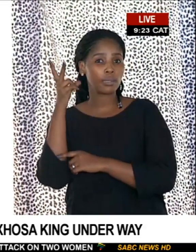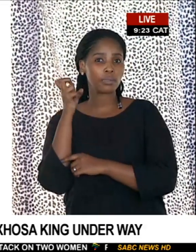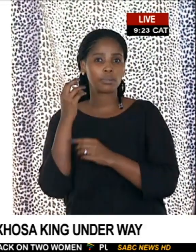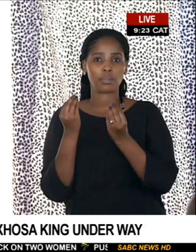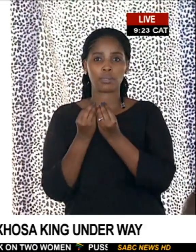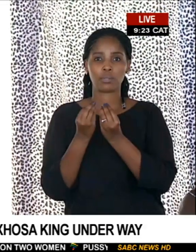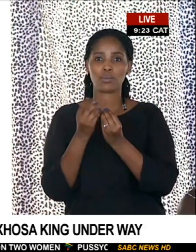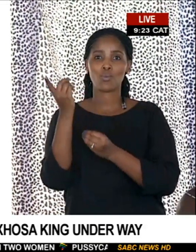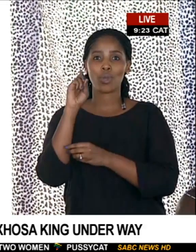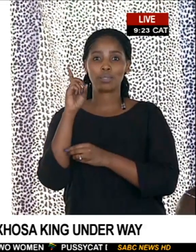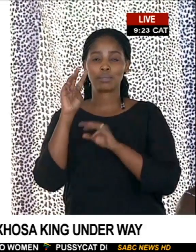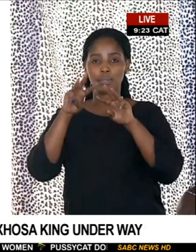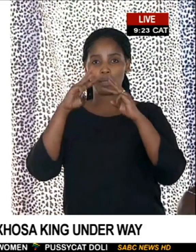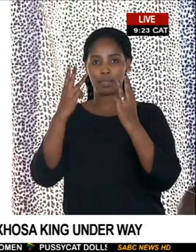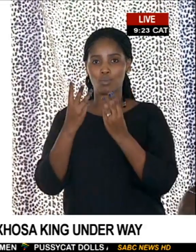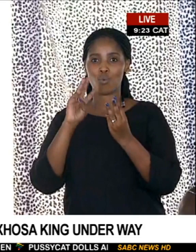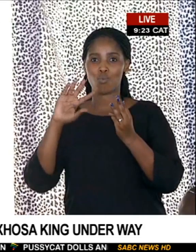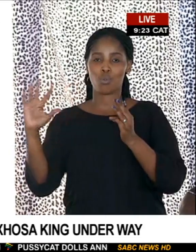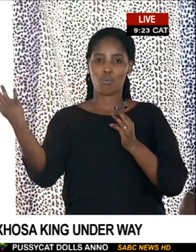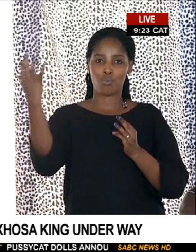okuba ilizwe liyabuya.